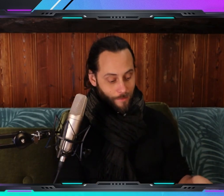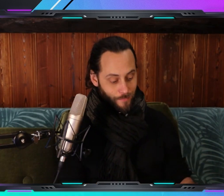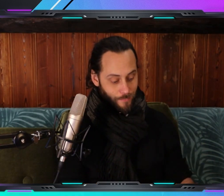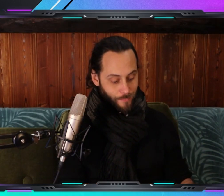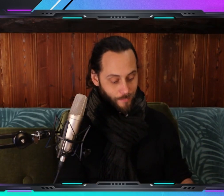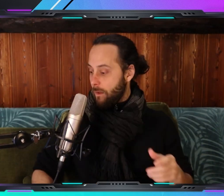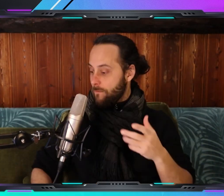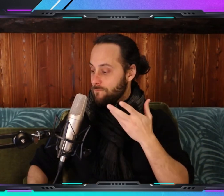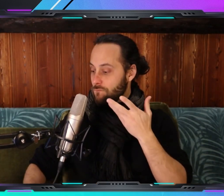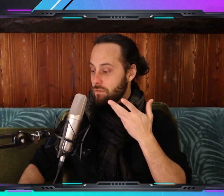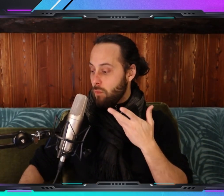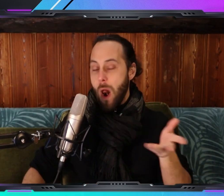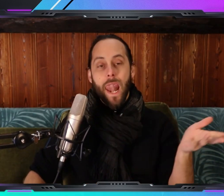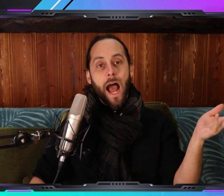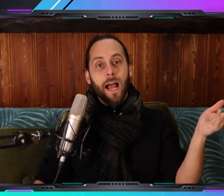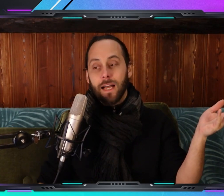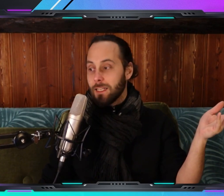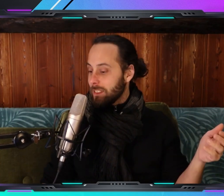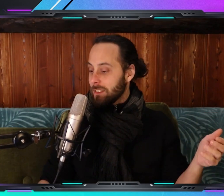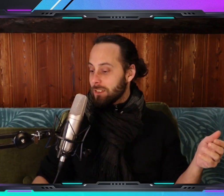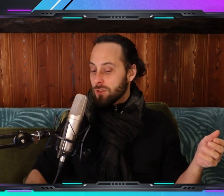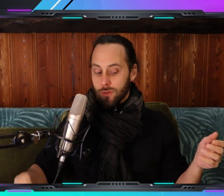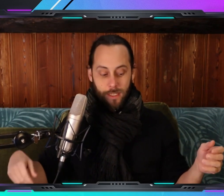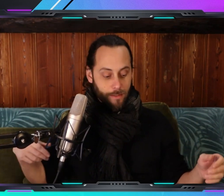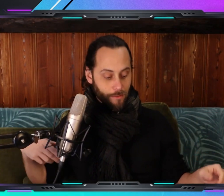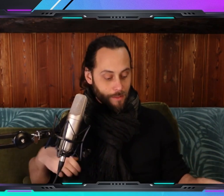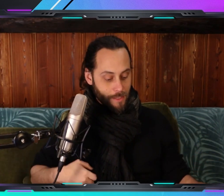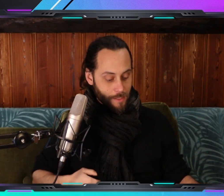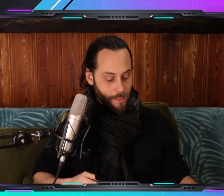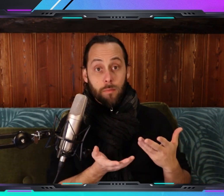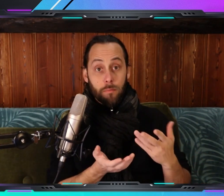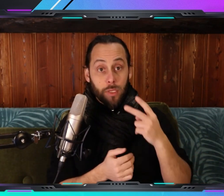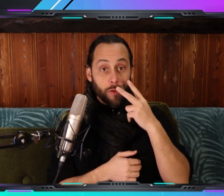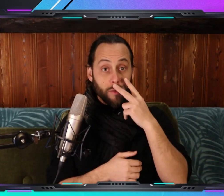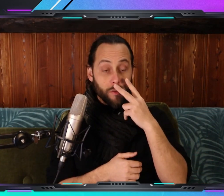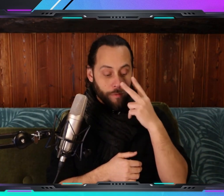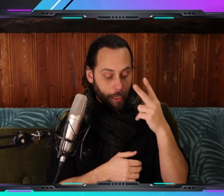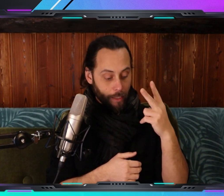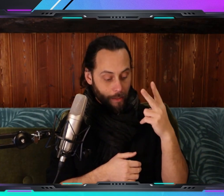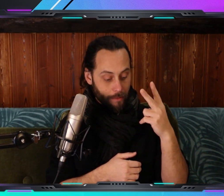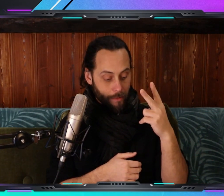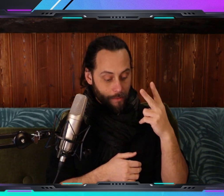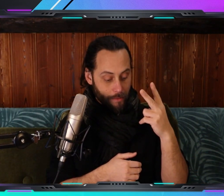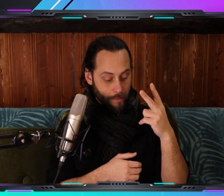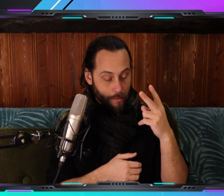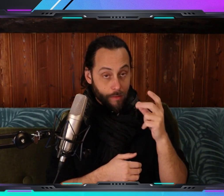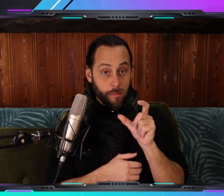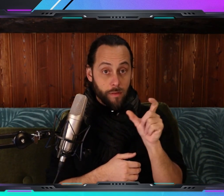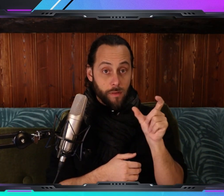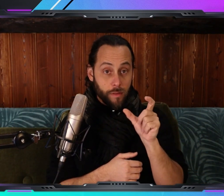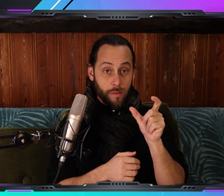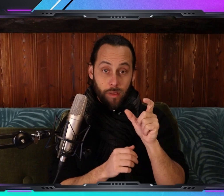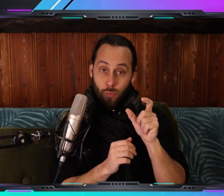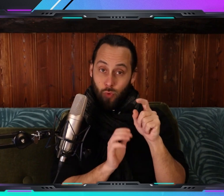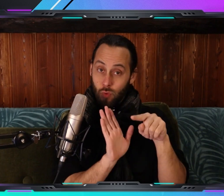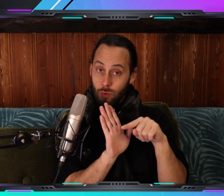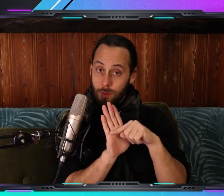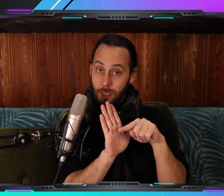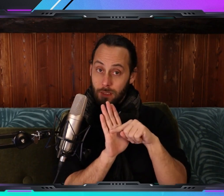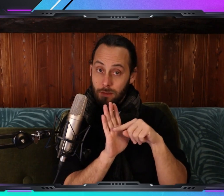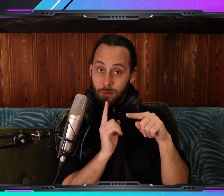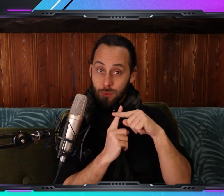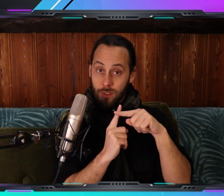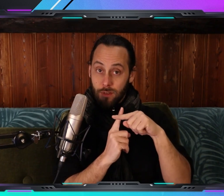LSF. Voilà. Ceci étant dit, maintenant, on va regarder des